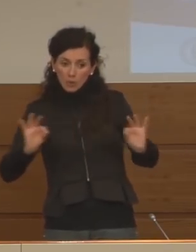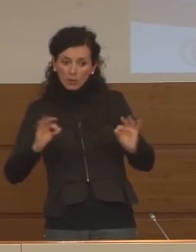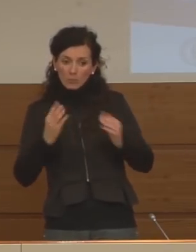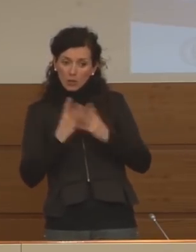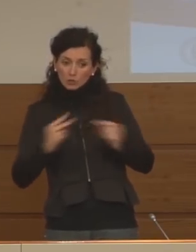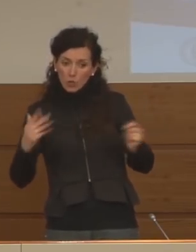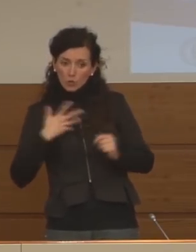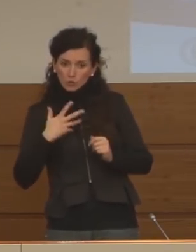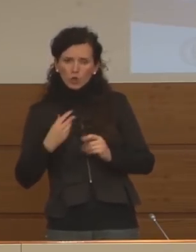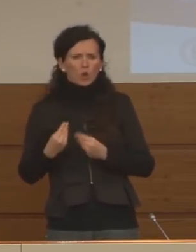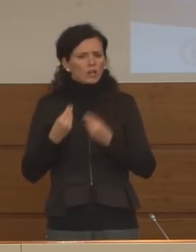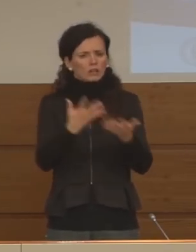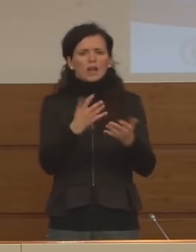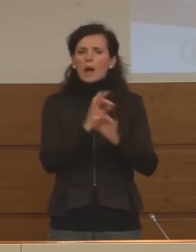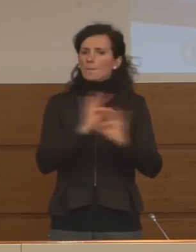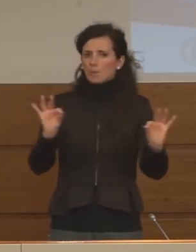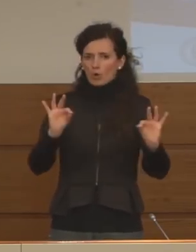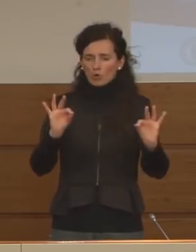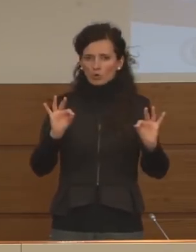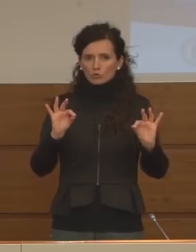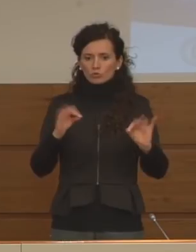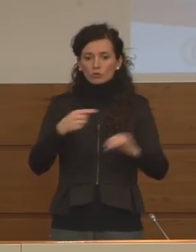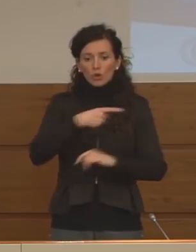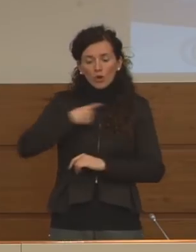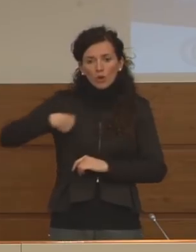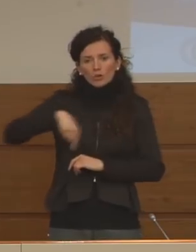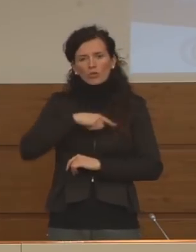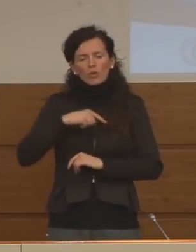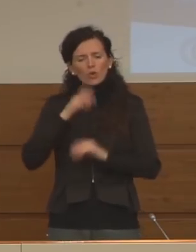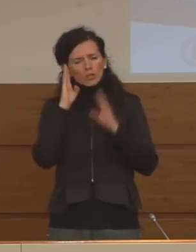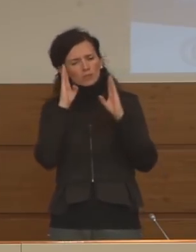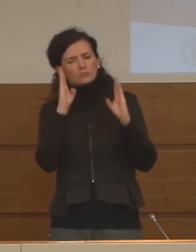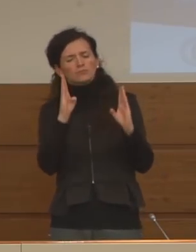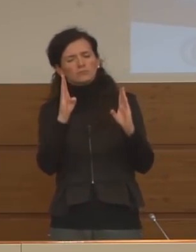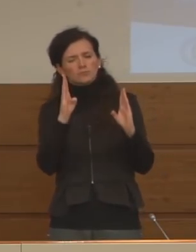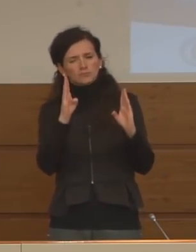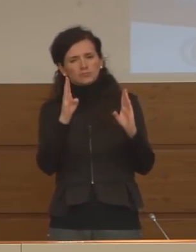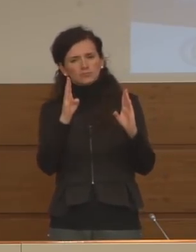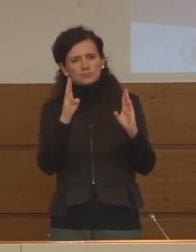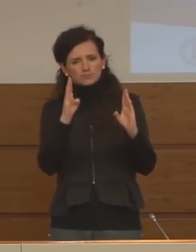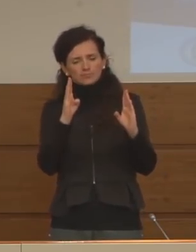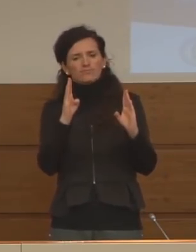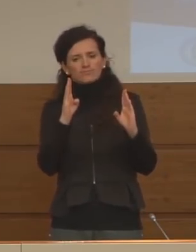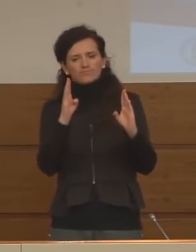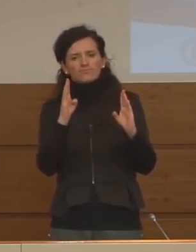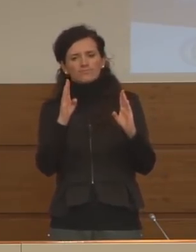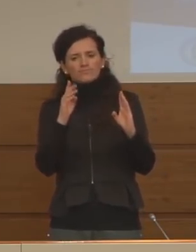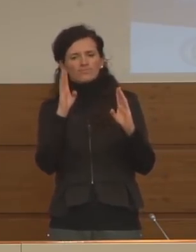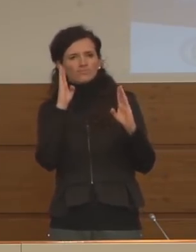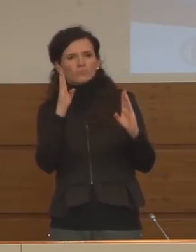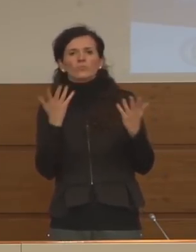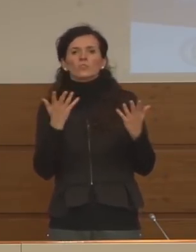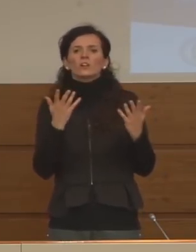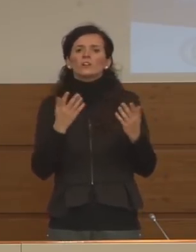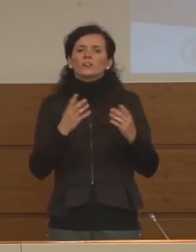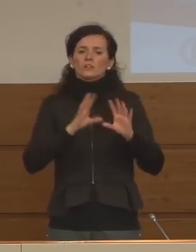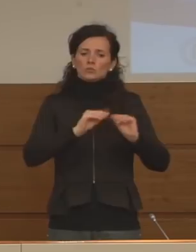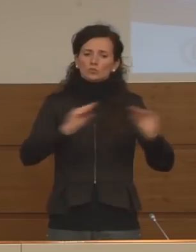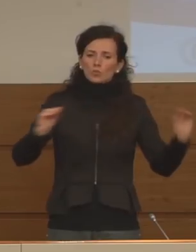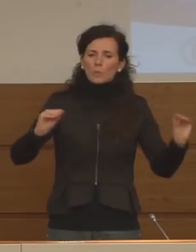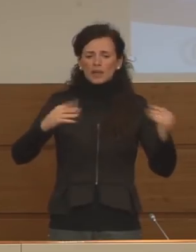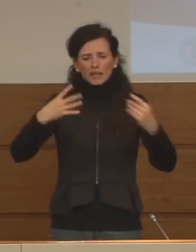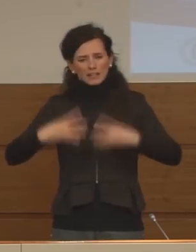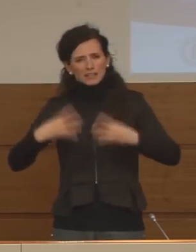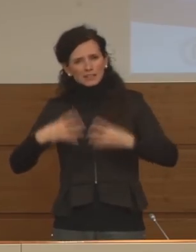dobbiamo concentrare stiamo concentrando il più possibile delle apparecchiature e dei